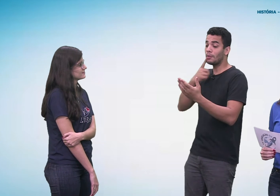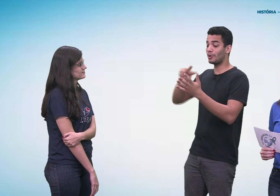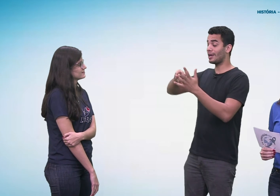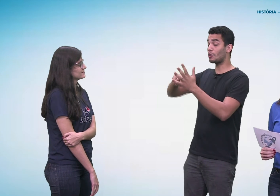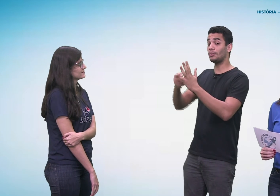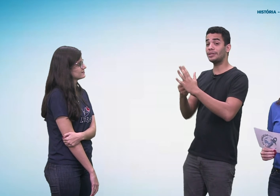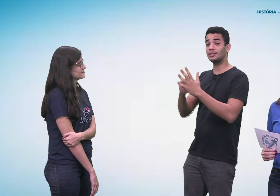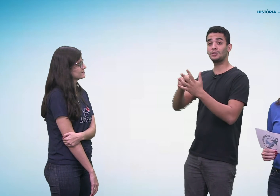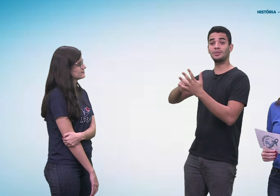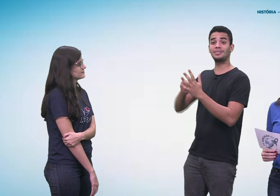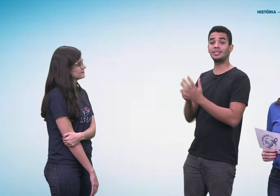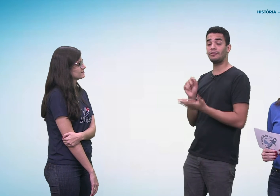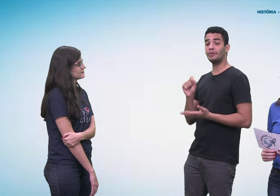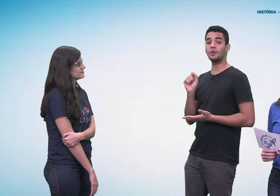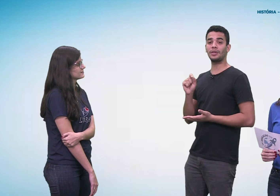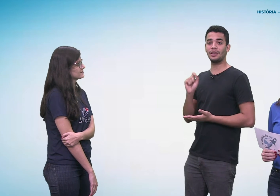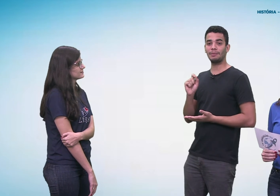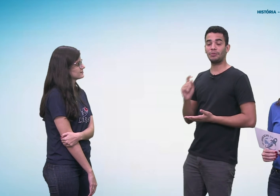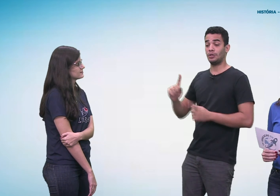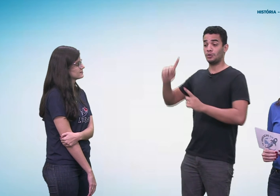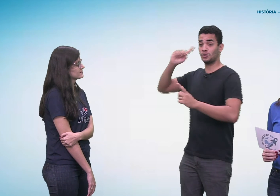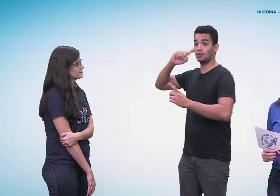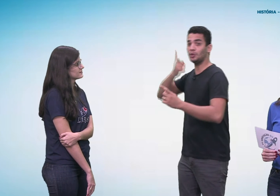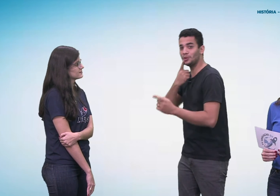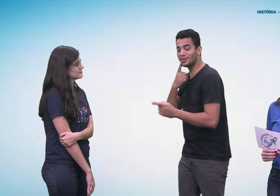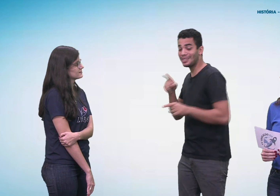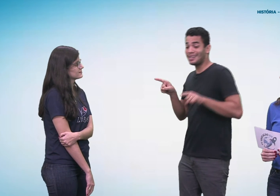Porque a comunidade surda significa o quê? Surdos